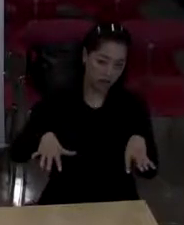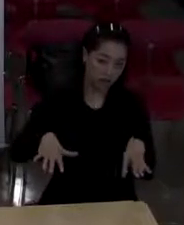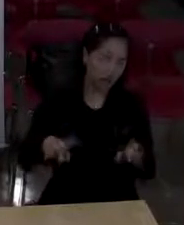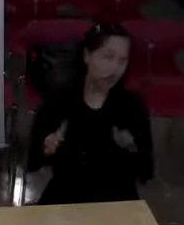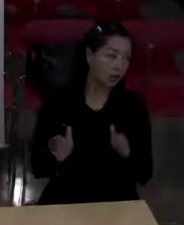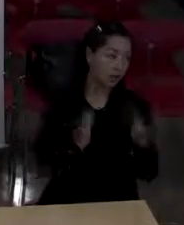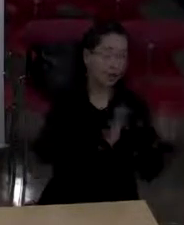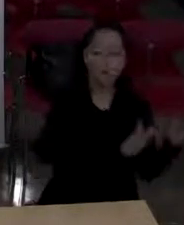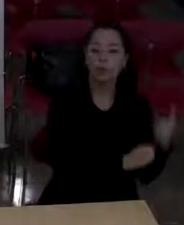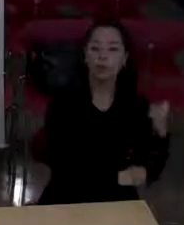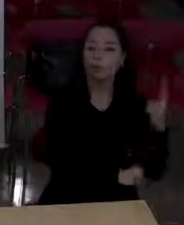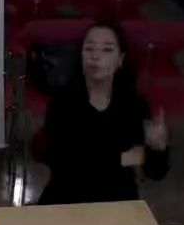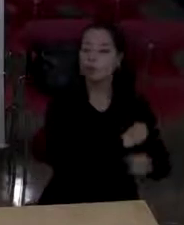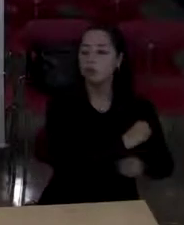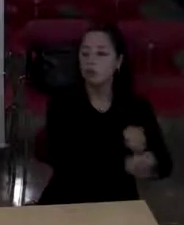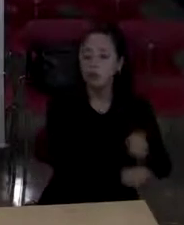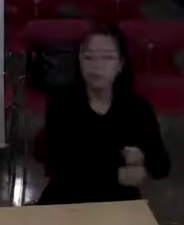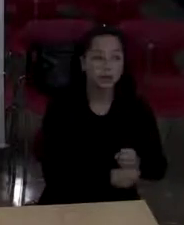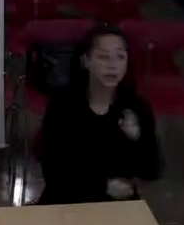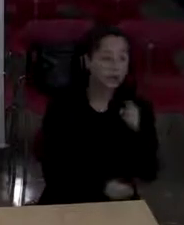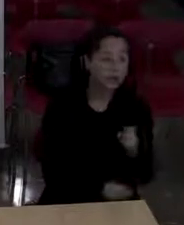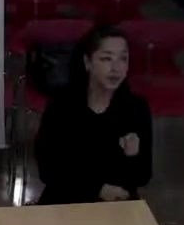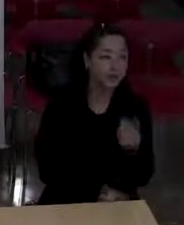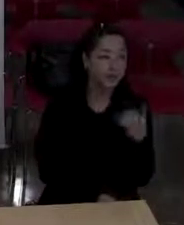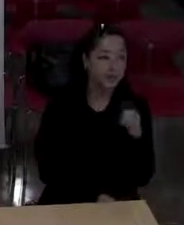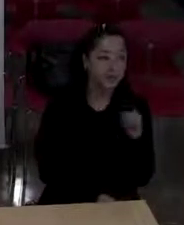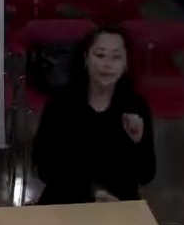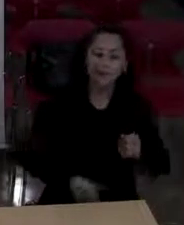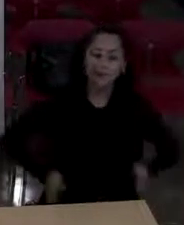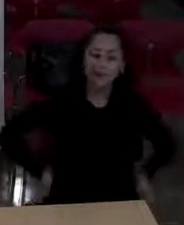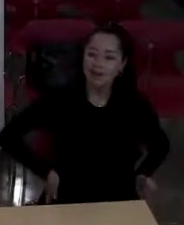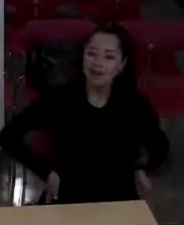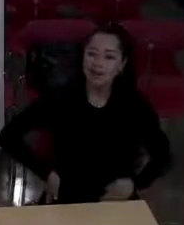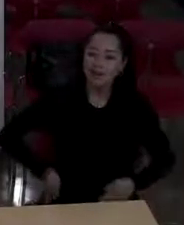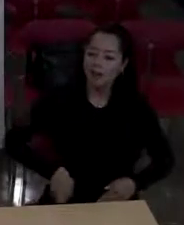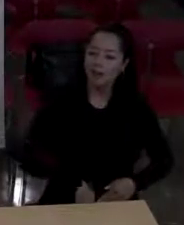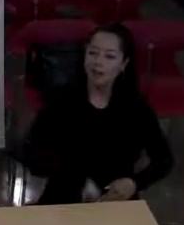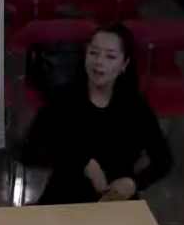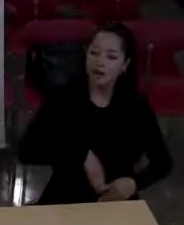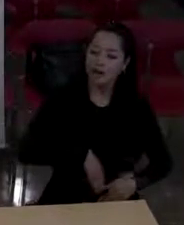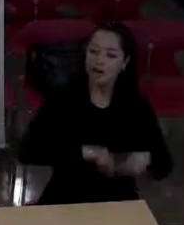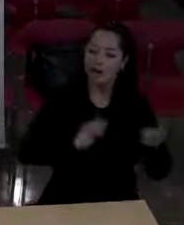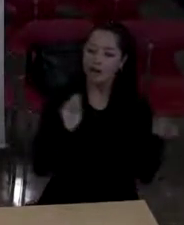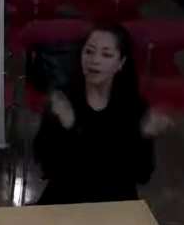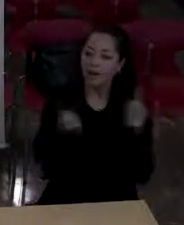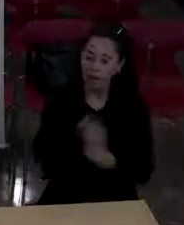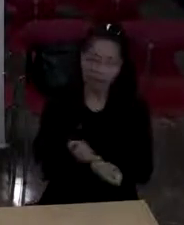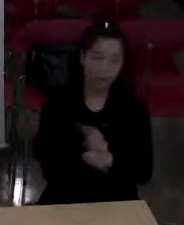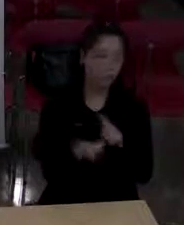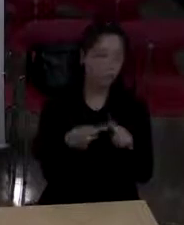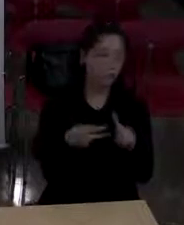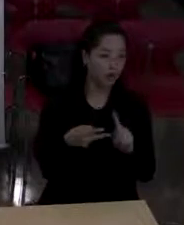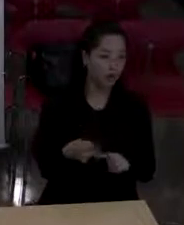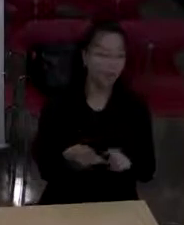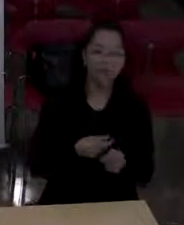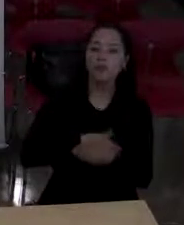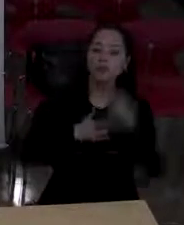el baño, la comida, el cambio de pañal. Aquí las respuestas del lactante ya no son reflejas,